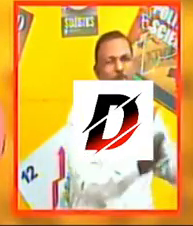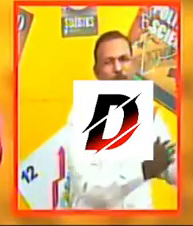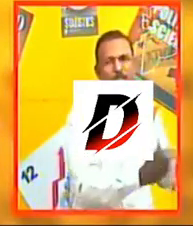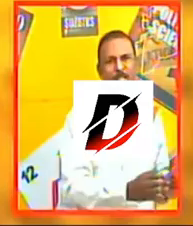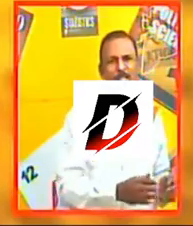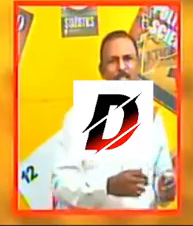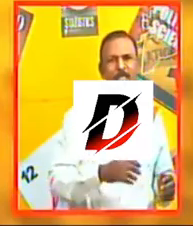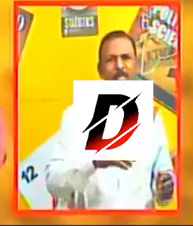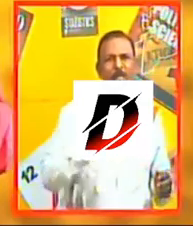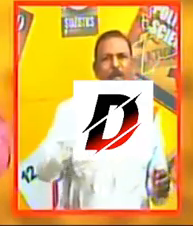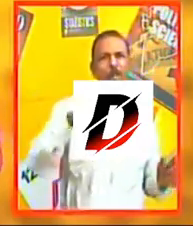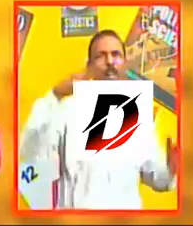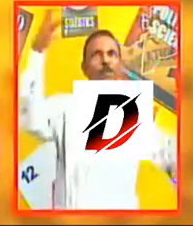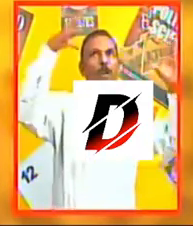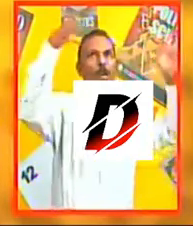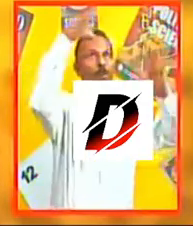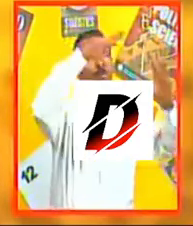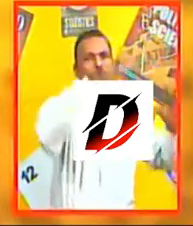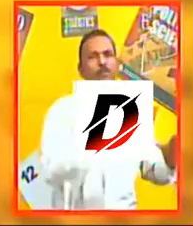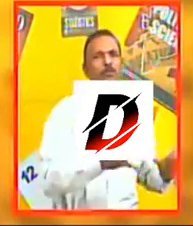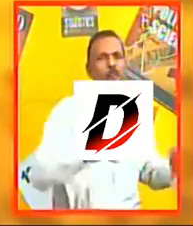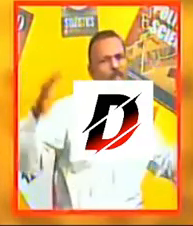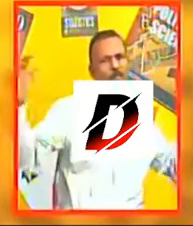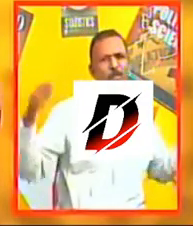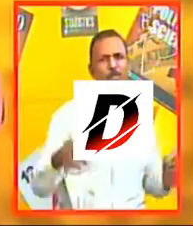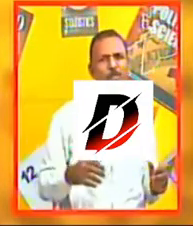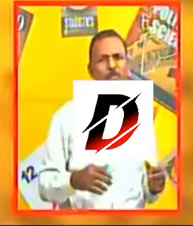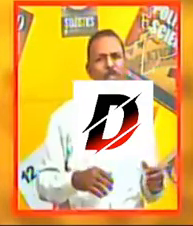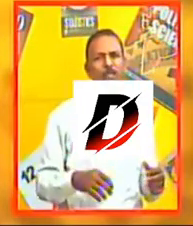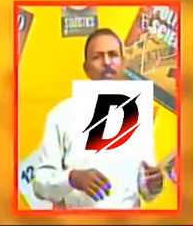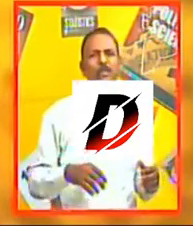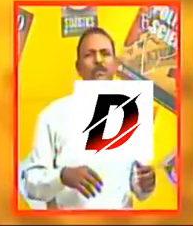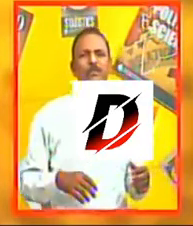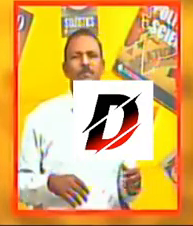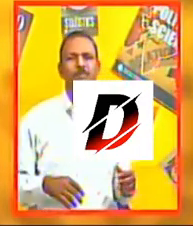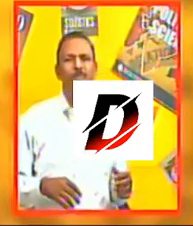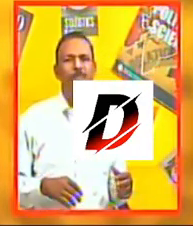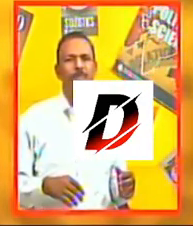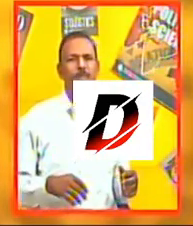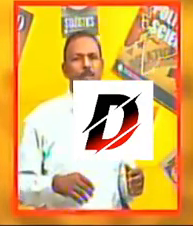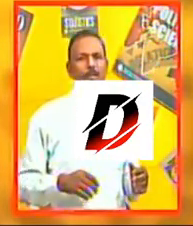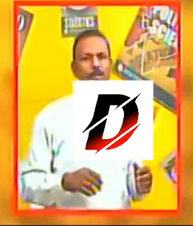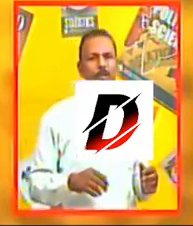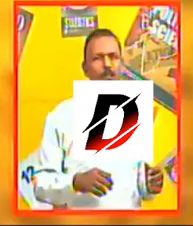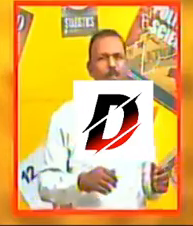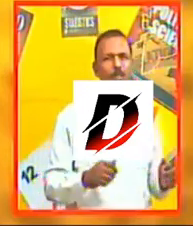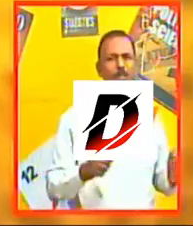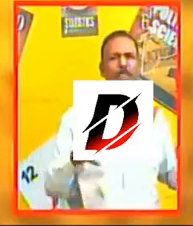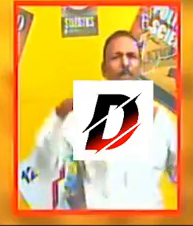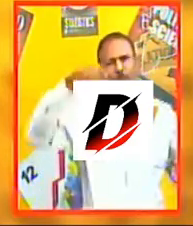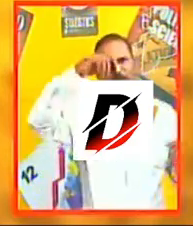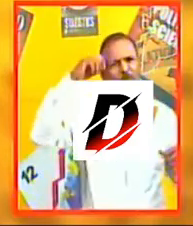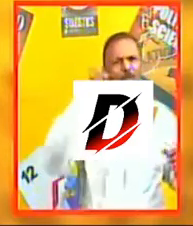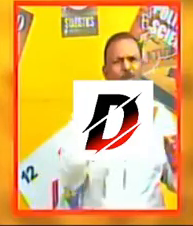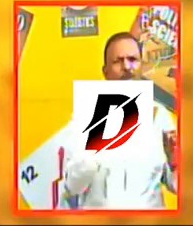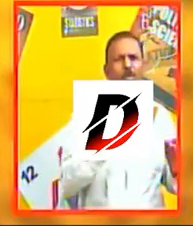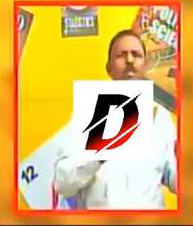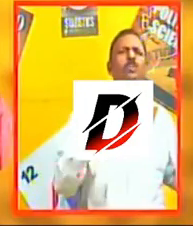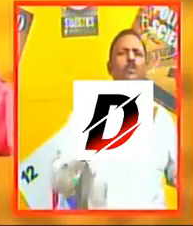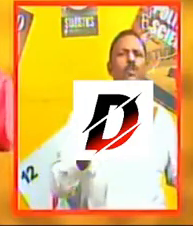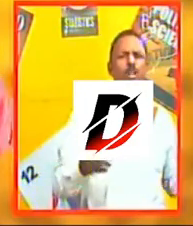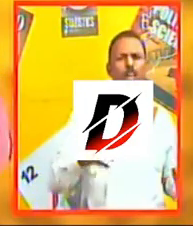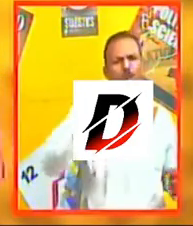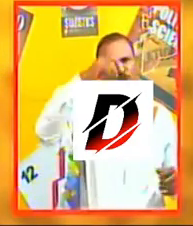இருக்கும். டெல்லியில் பாருங்கள், மேகமூட்டம் அதிகமாக இருக்கும் பொழுது ஆப்போசிட்டில் வர ஆளுக்கு நமக்கு தெரியாது. அந்த அளவுக்கு வெப்பம் இருக்கும் பொழுது